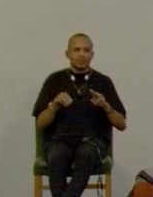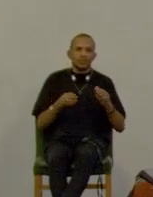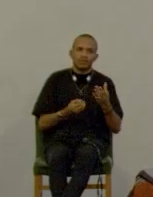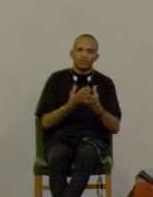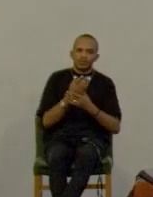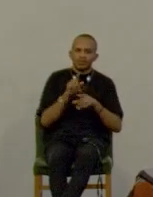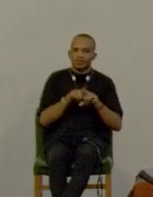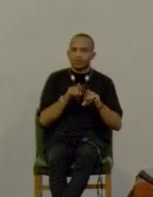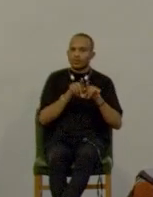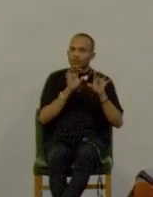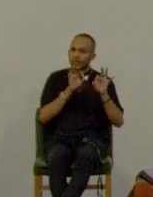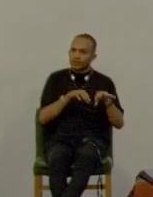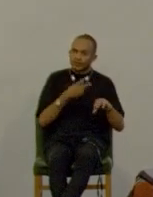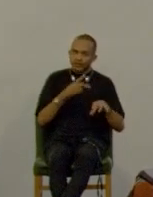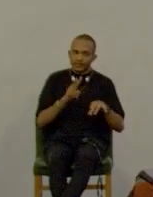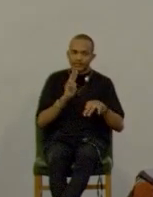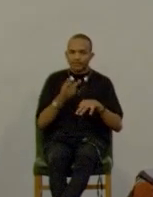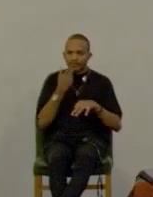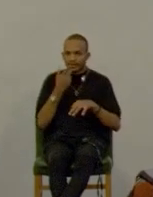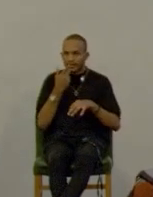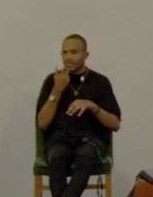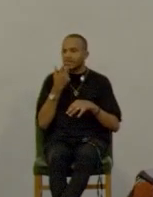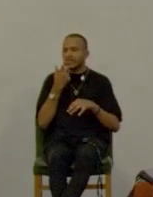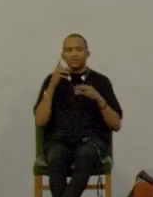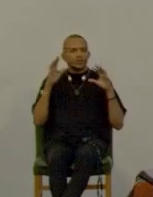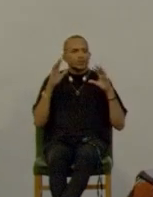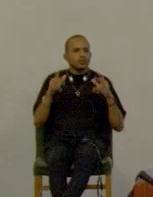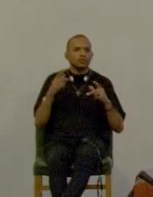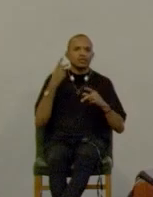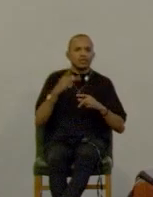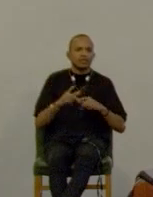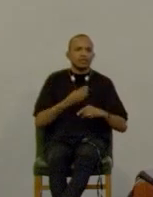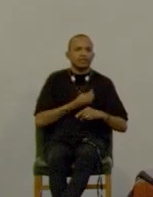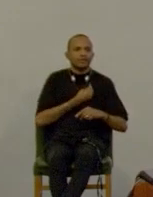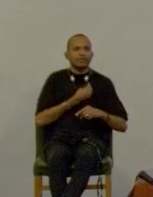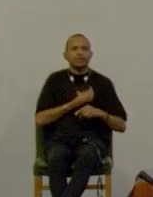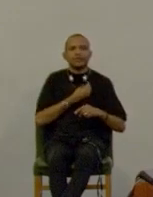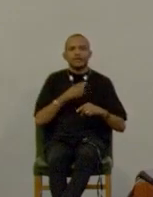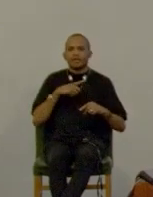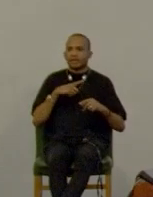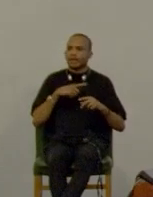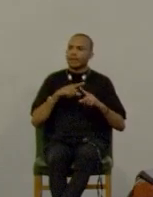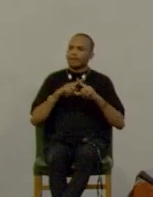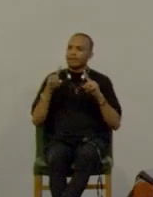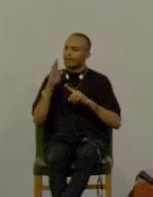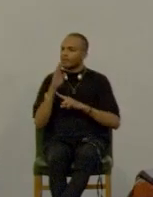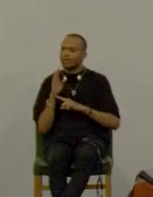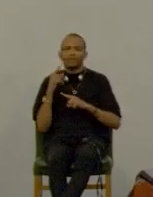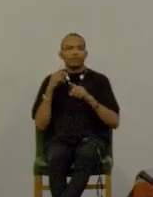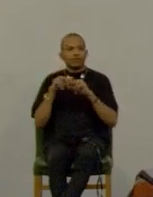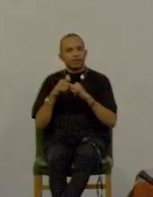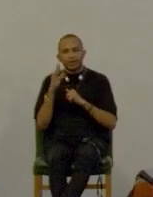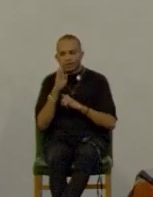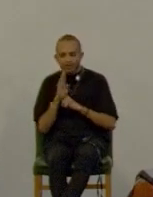o curador dessa exposição, ele sempre diz que tudo que está aqui existe apesar do Brasil e por